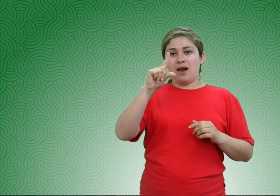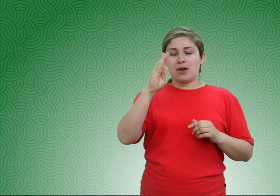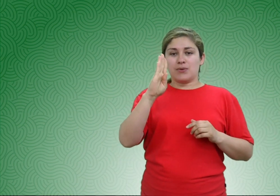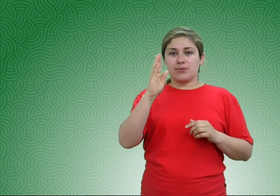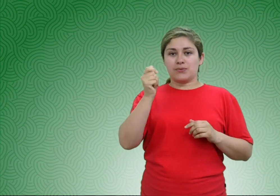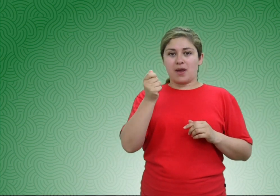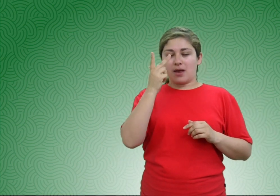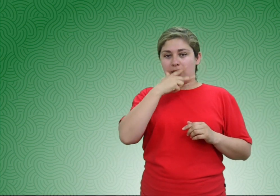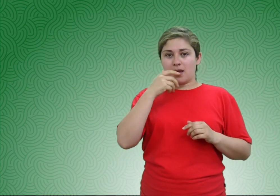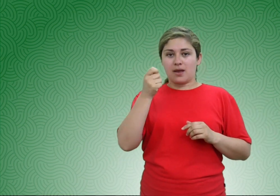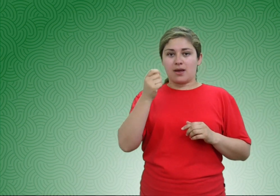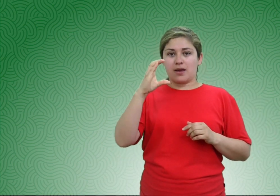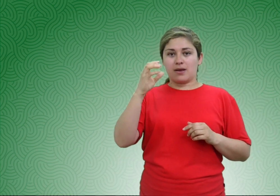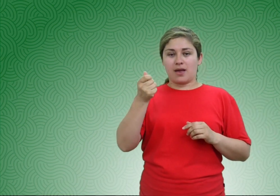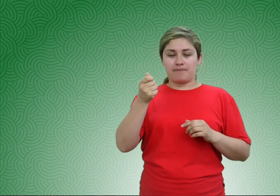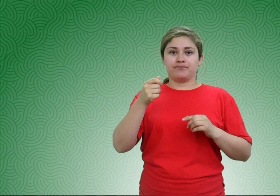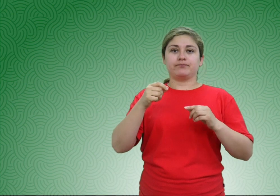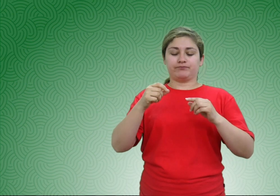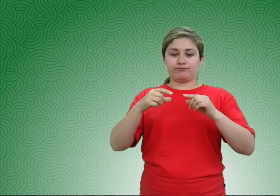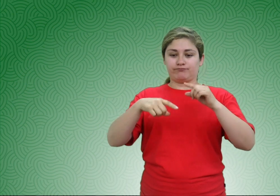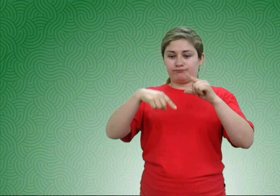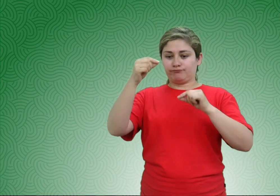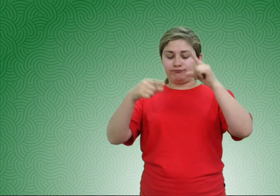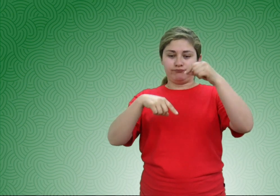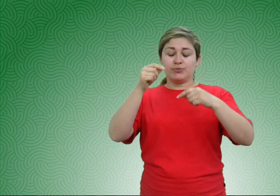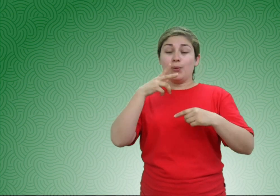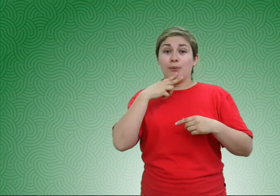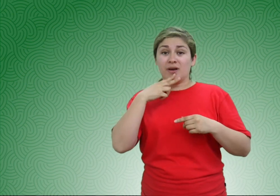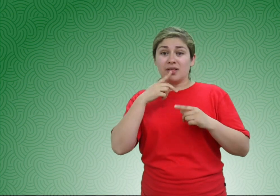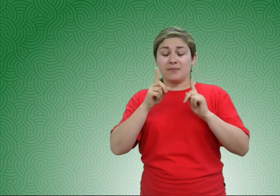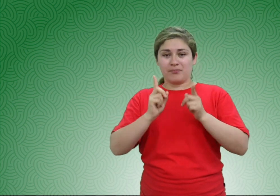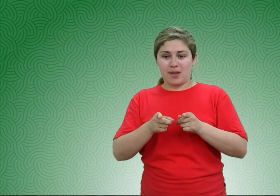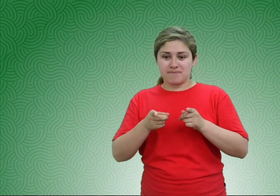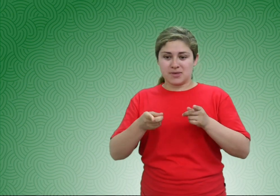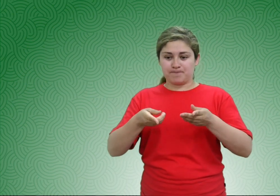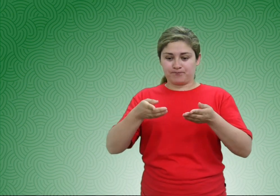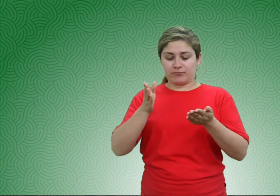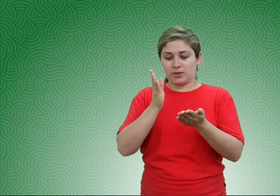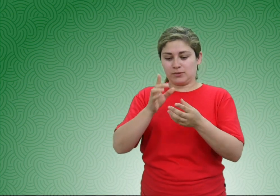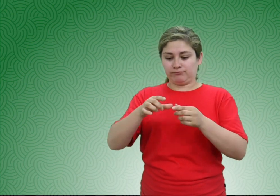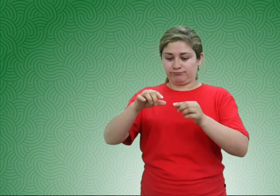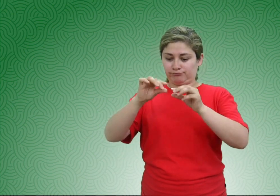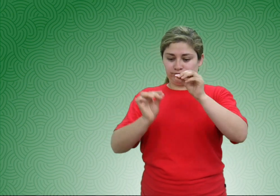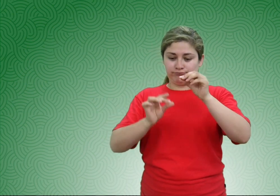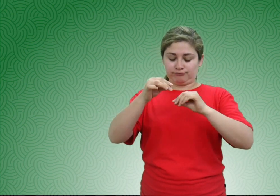morrón rojo, lo vamos a cortar en pequeños trocitos y dejamos de lado. La misma